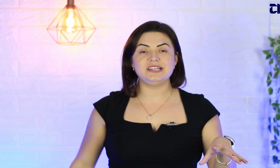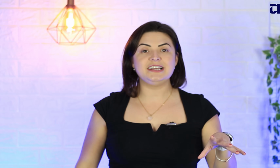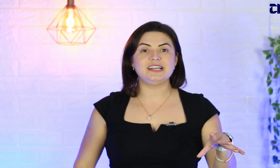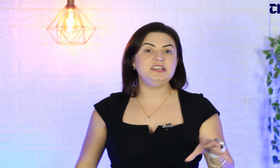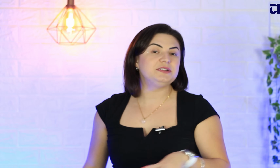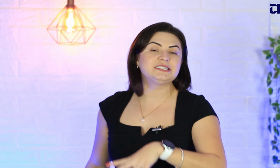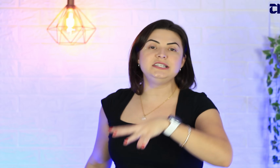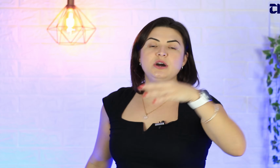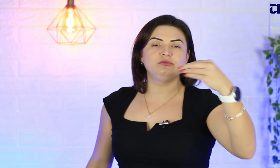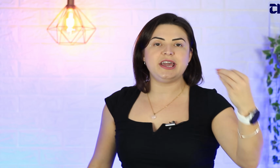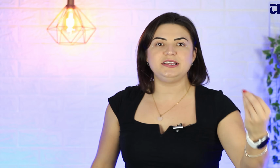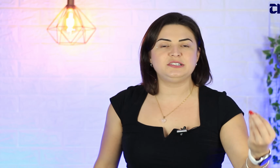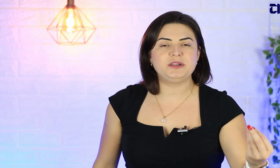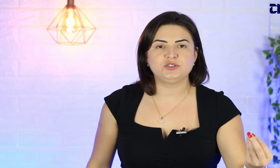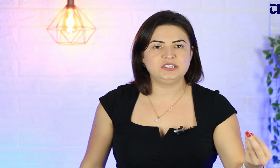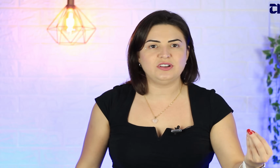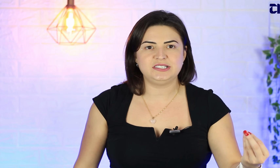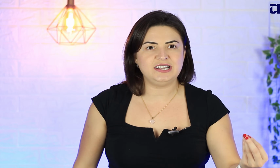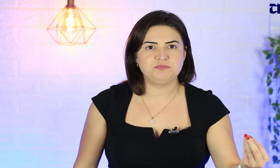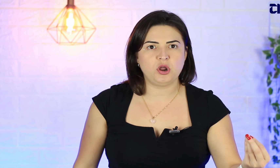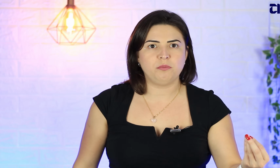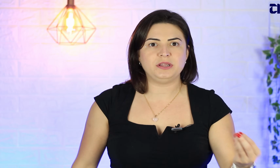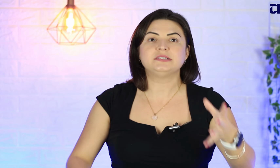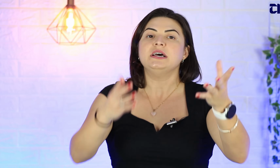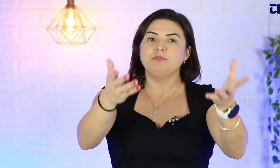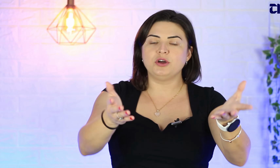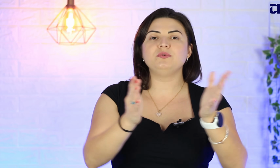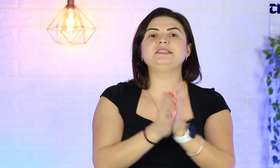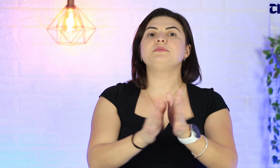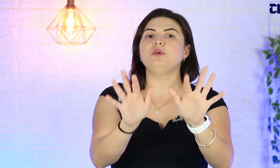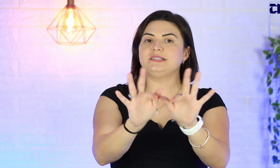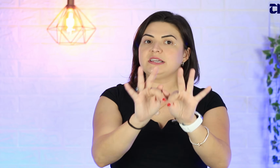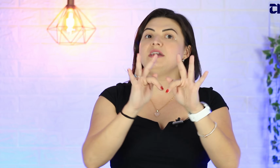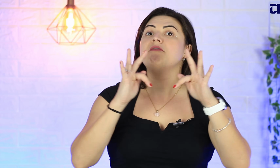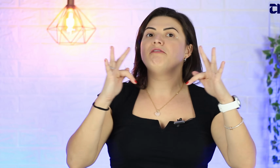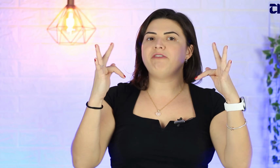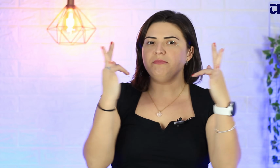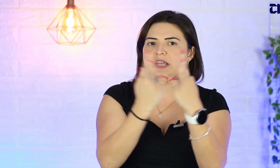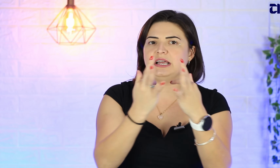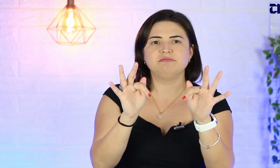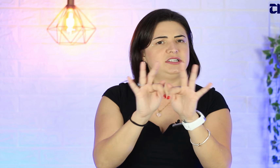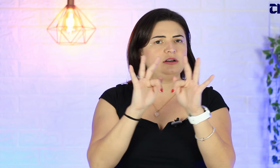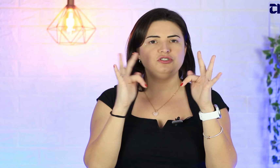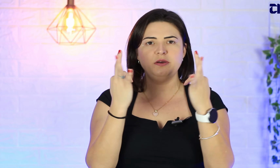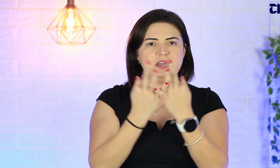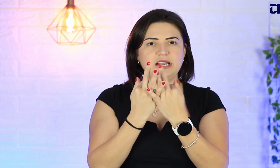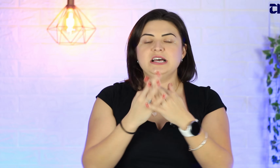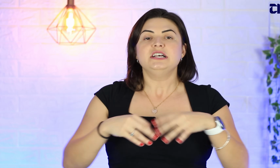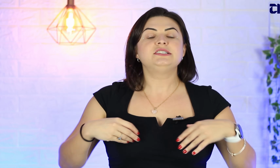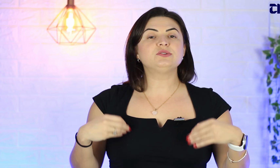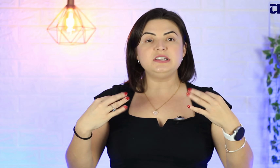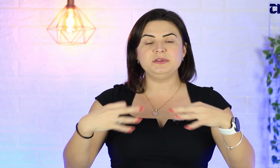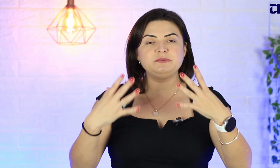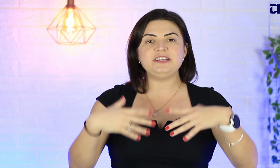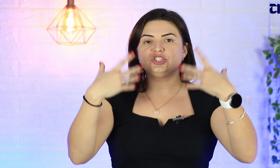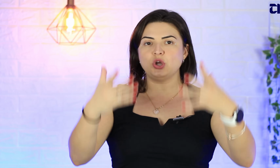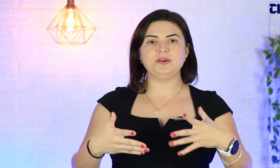sinais da Libras que não têm expressões faciais próprias. Por um exemplo, esse aqui. Família. Sinal de família. Se eu simplesmente estou